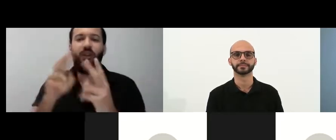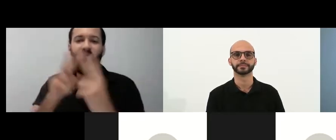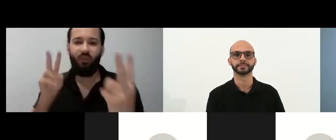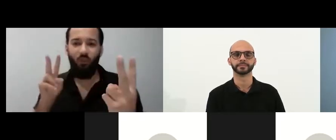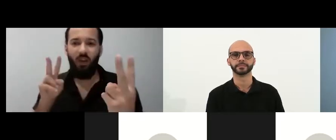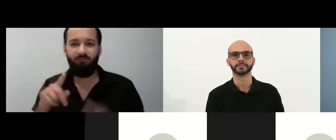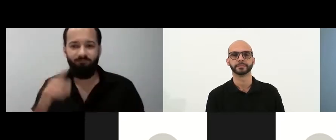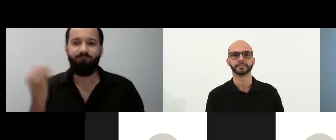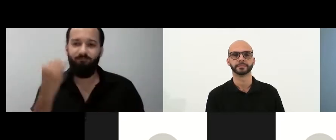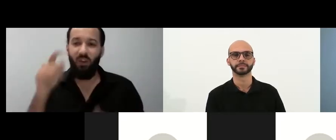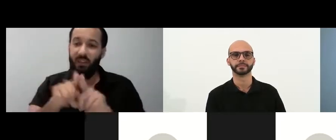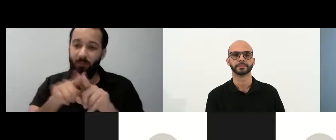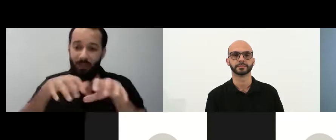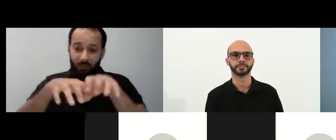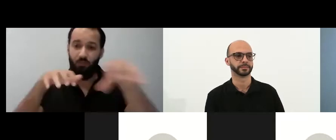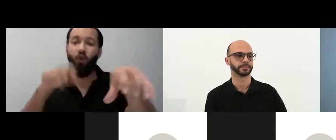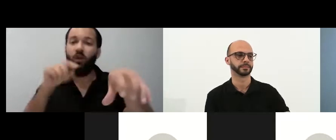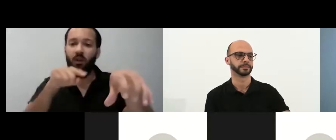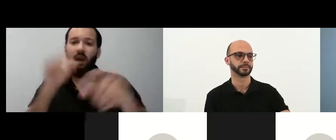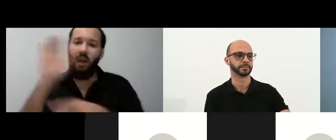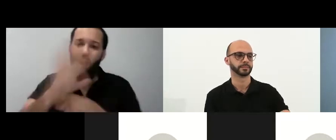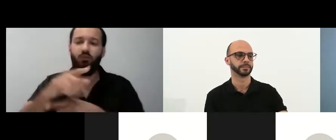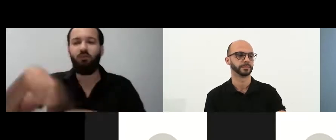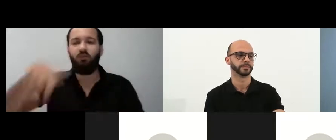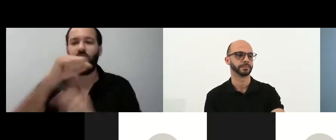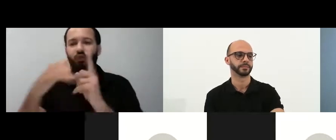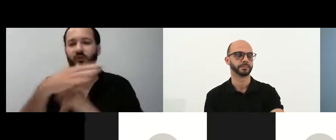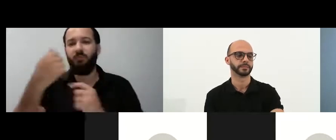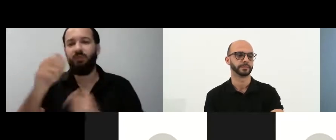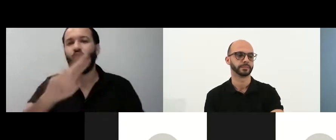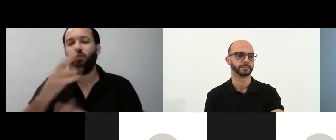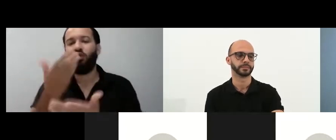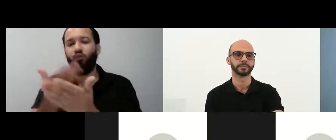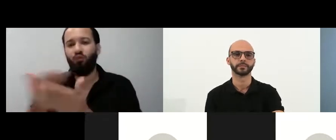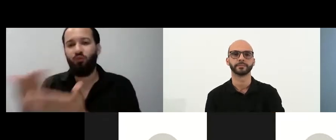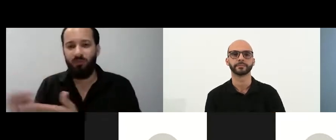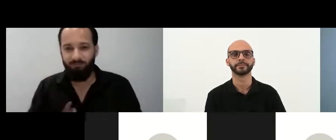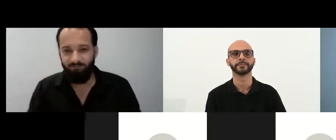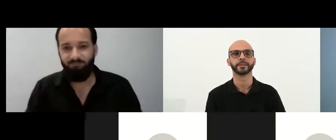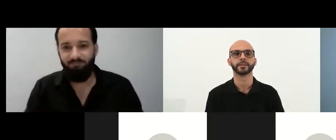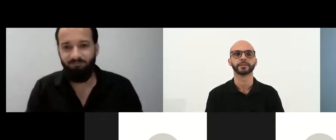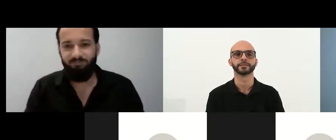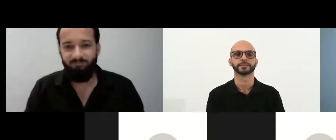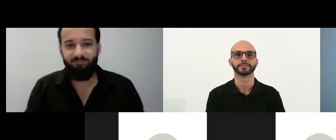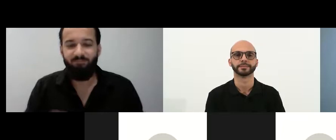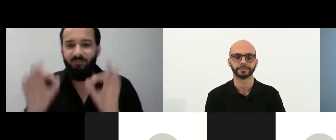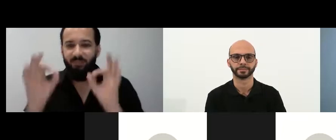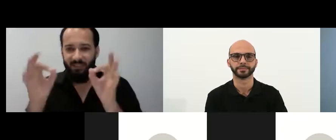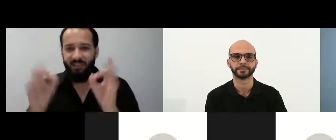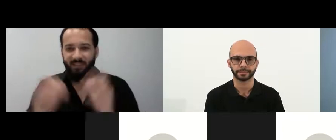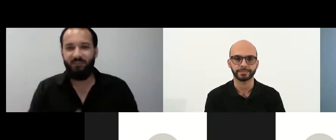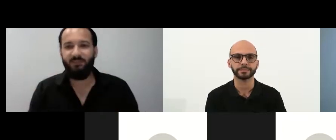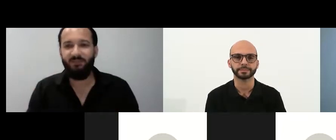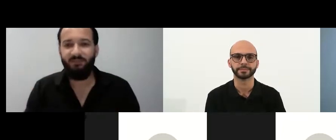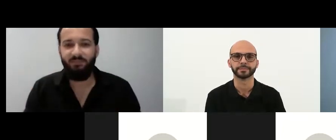né, uma comparação de como seria esse ensino remoto, a sociedade hoje, né, necessita